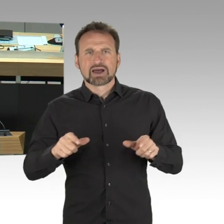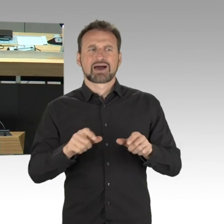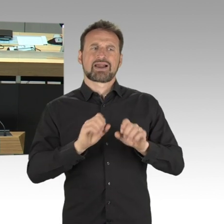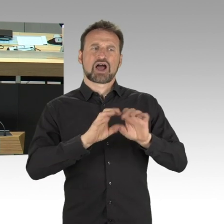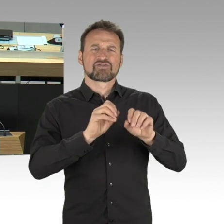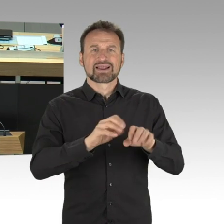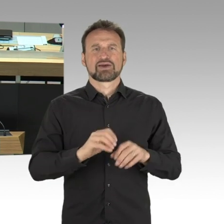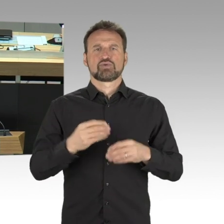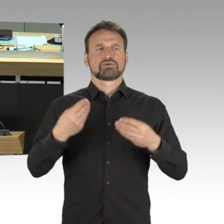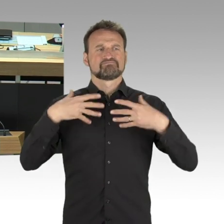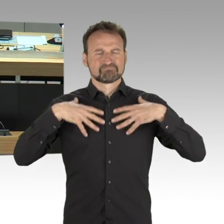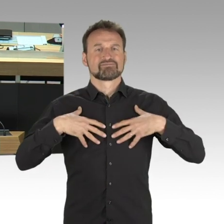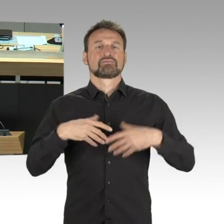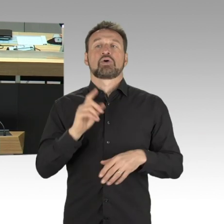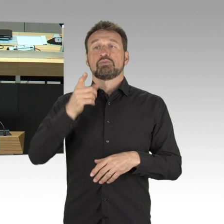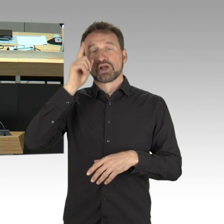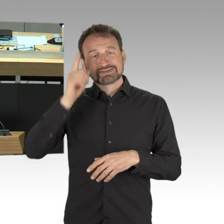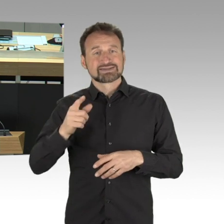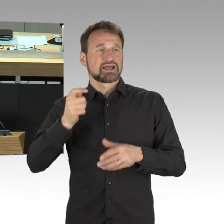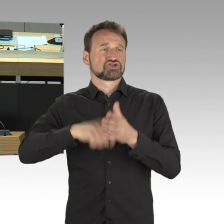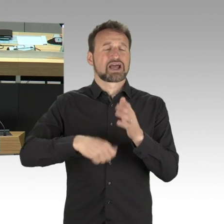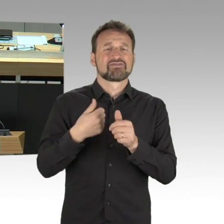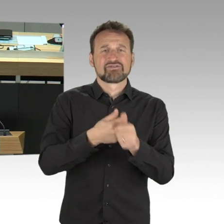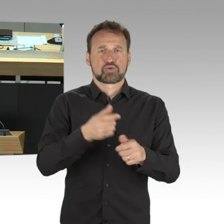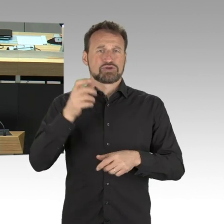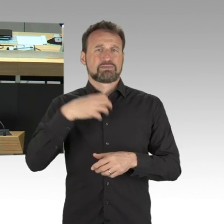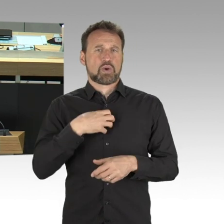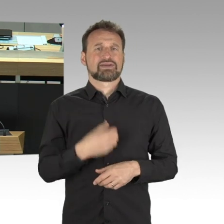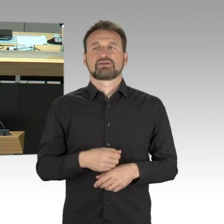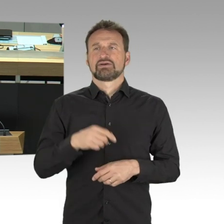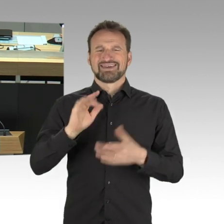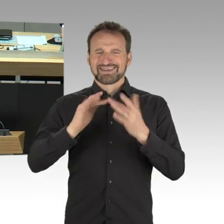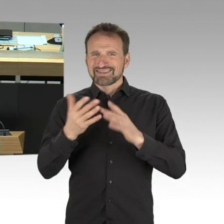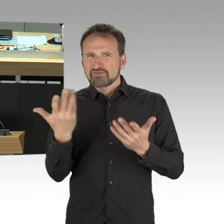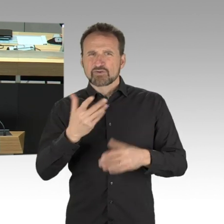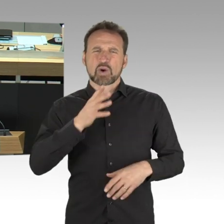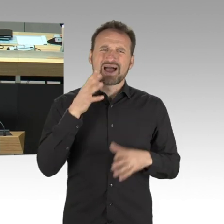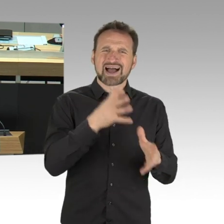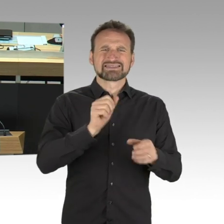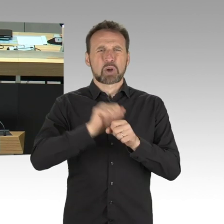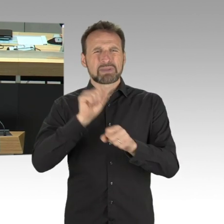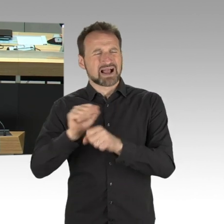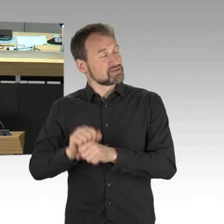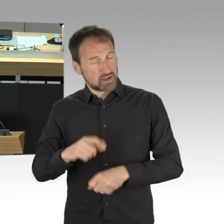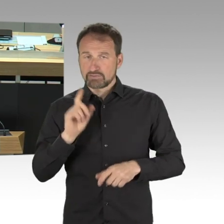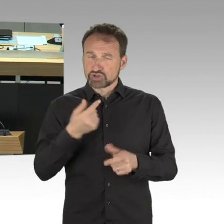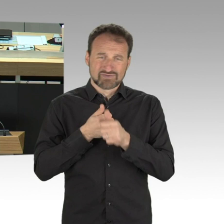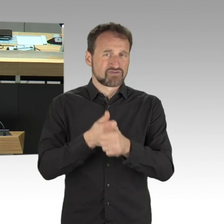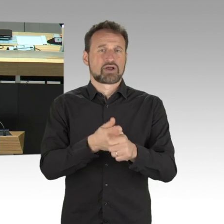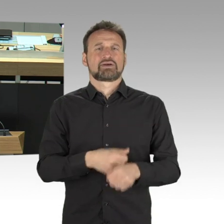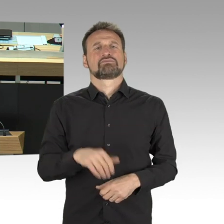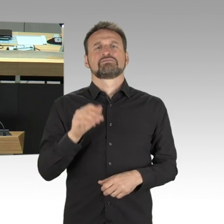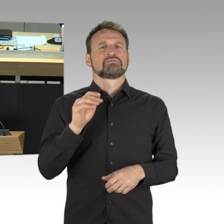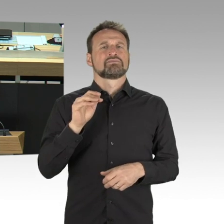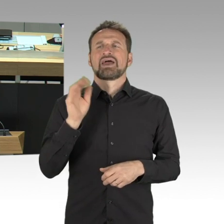von antisemitischer Hasspropaganda im Internet, die Stärkung von jüdisch-muslimischen Allianzen gegen Antisemitismus und vieles, vieles weitere